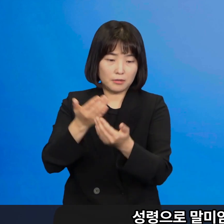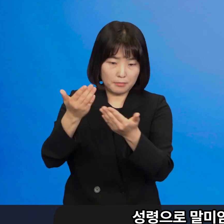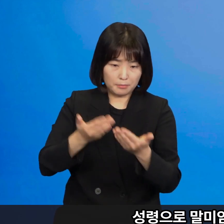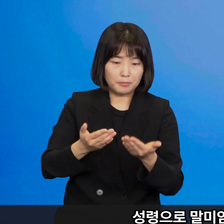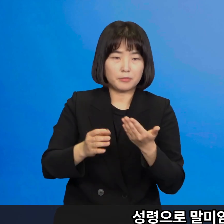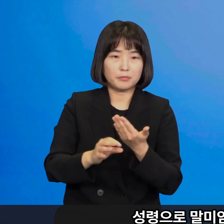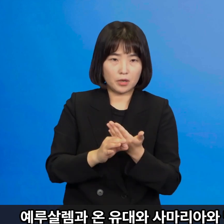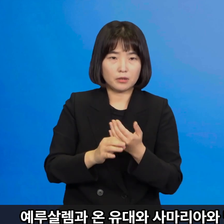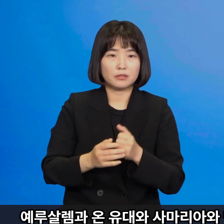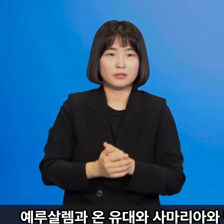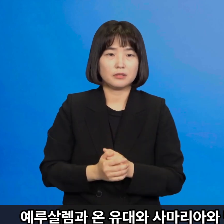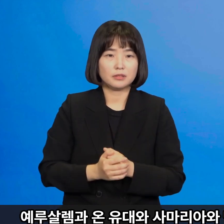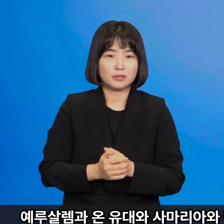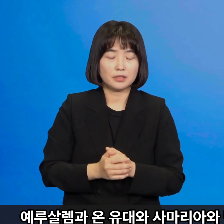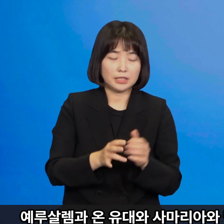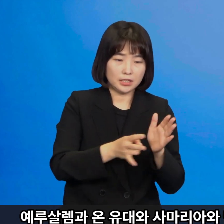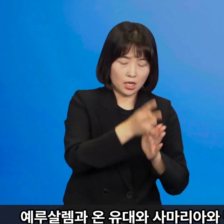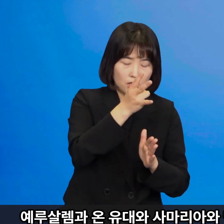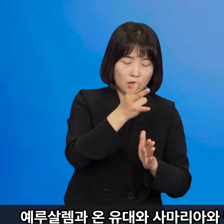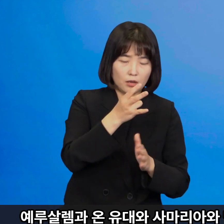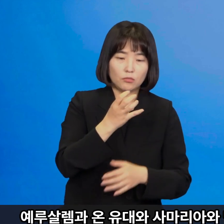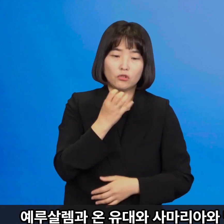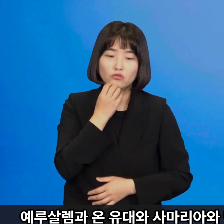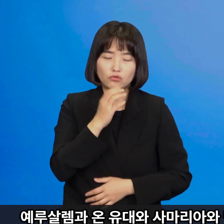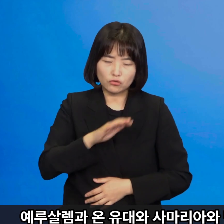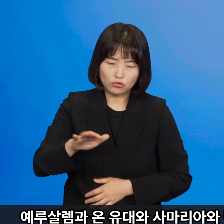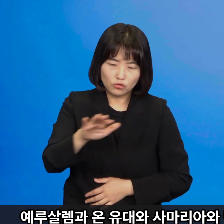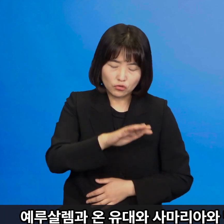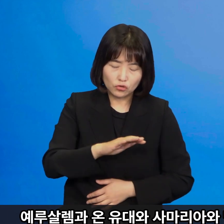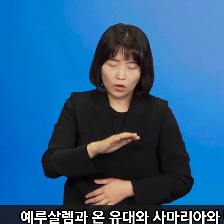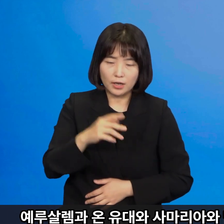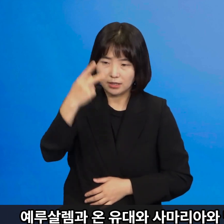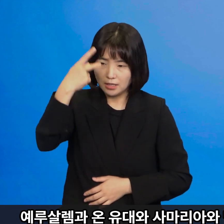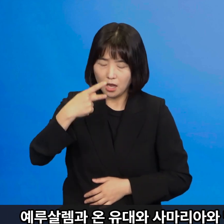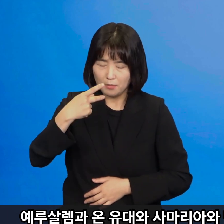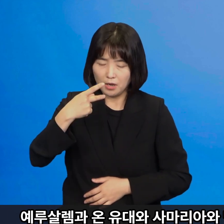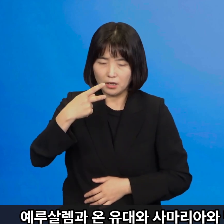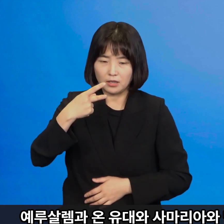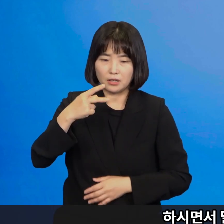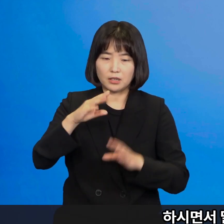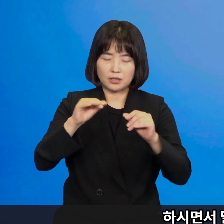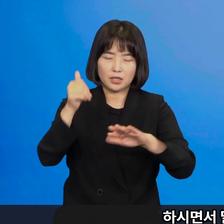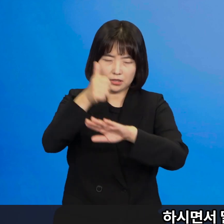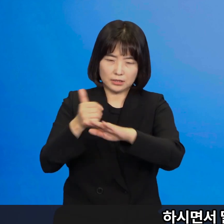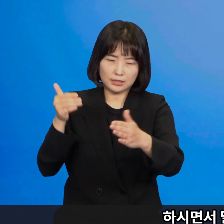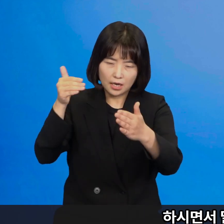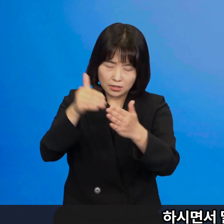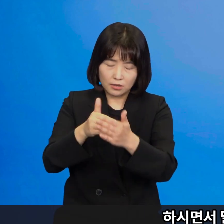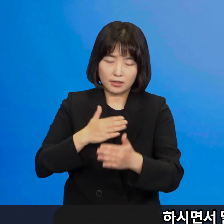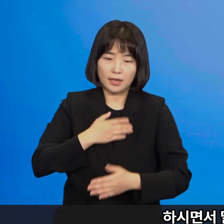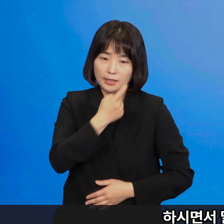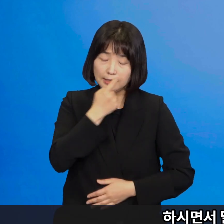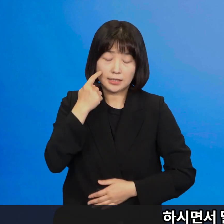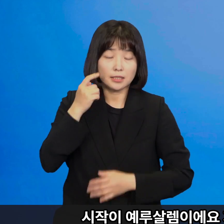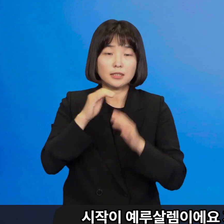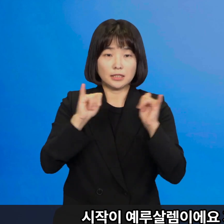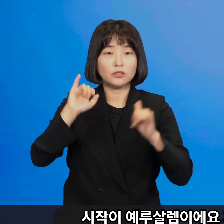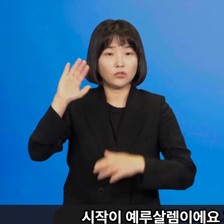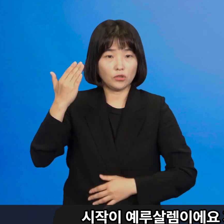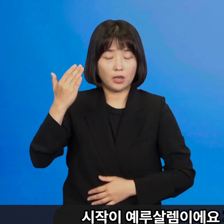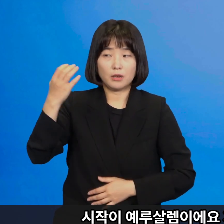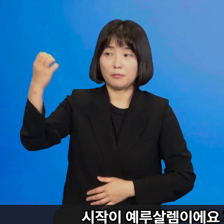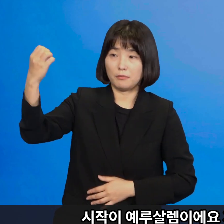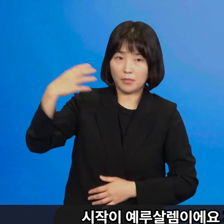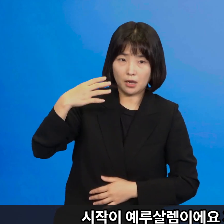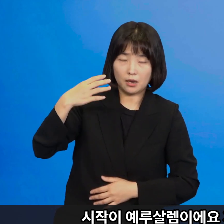받으면 온 예루살렘과 온 유대와 사마리아 땅끝까지 이르러 내 증인이 될 것이다 하시면서 말씀하셨는데